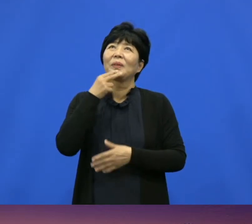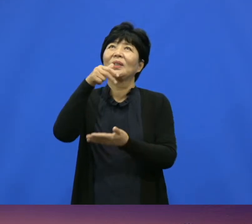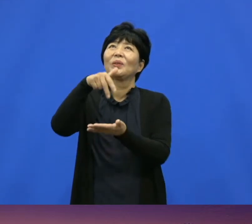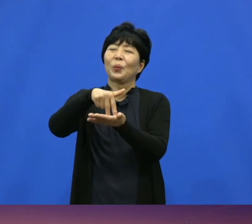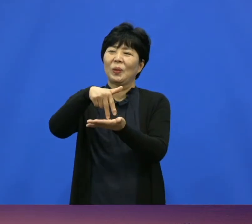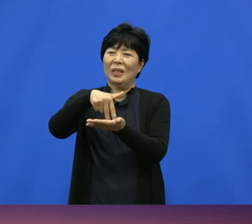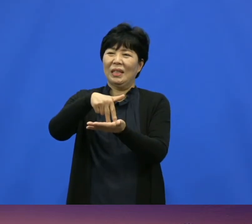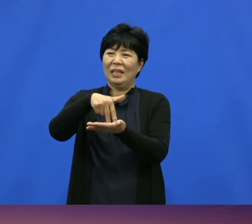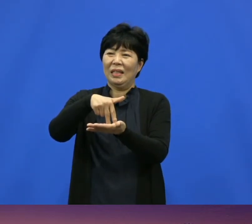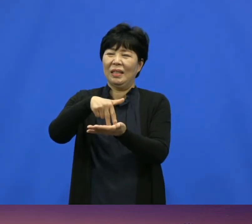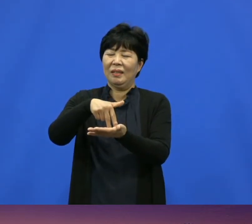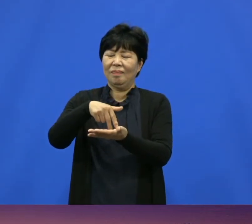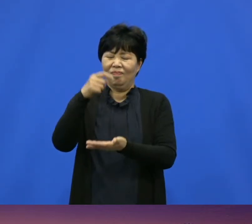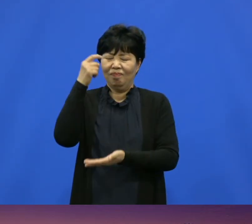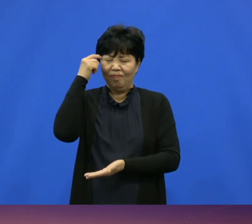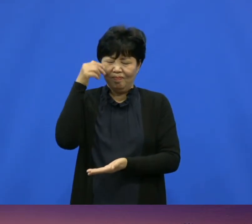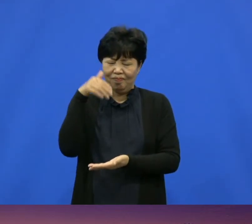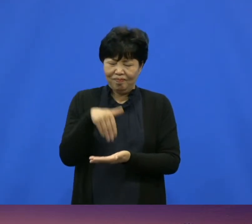자기 연민에 빠져버려.